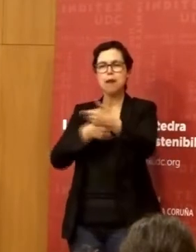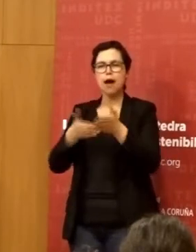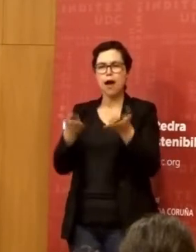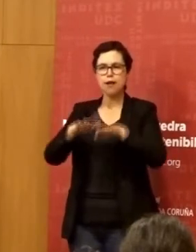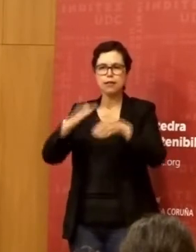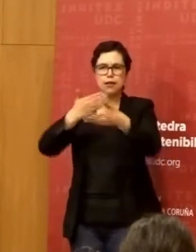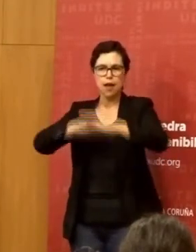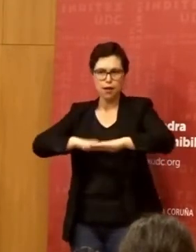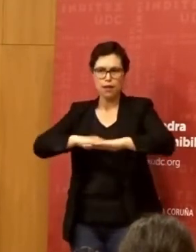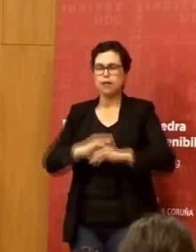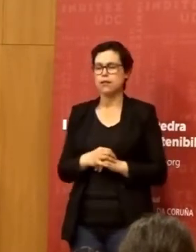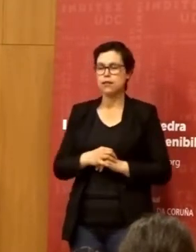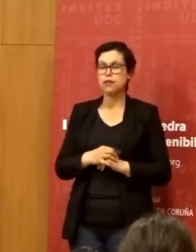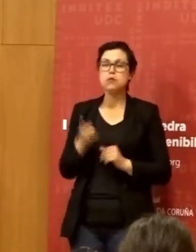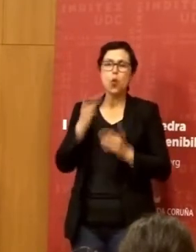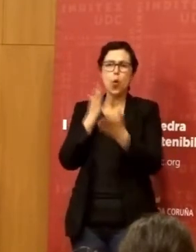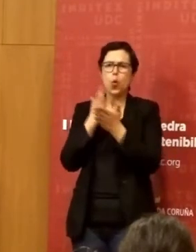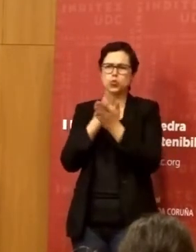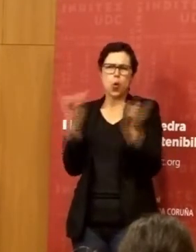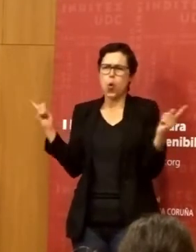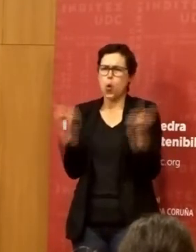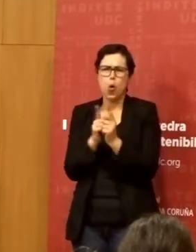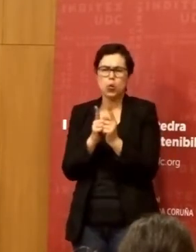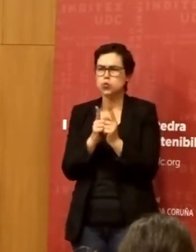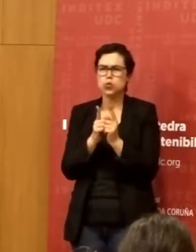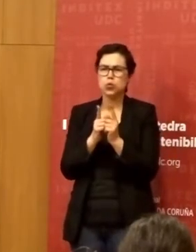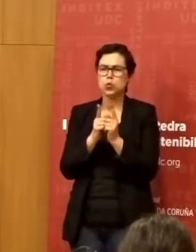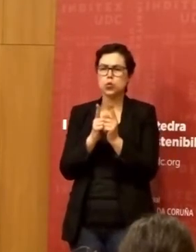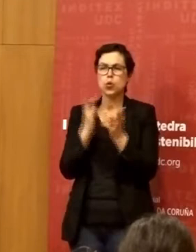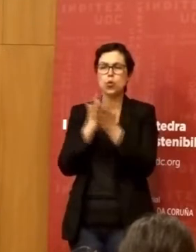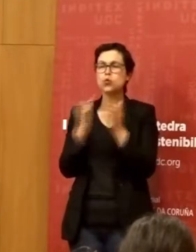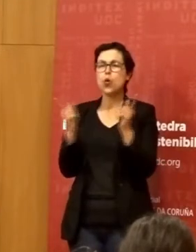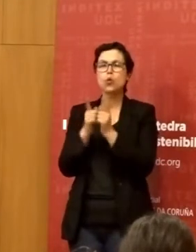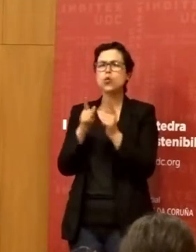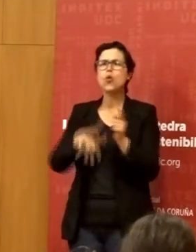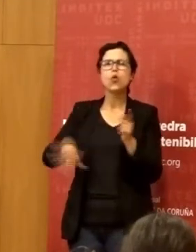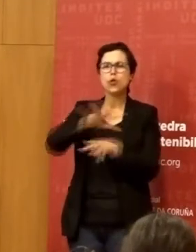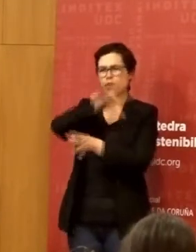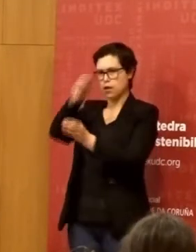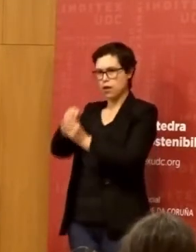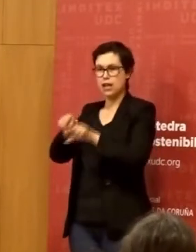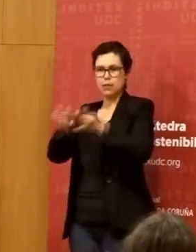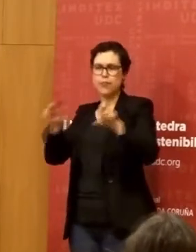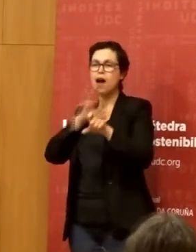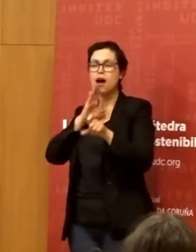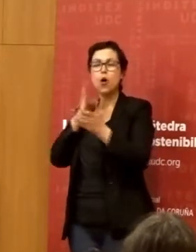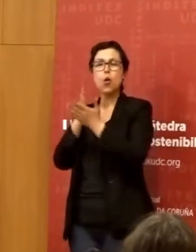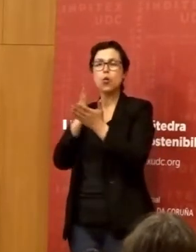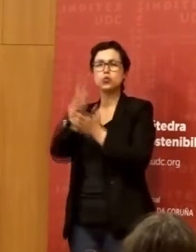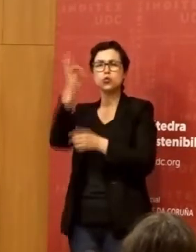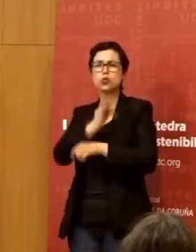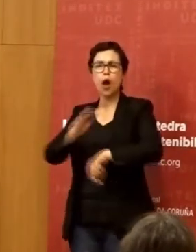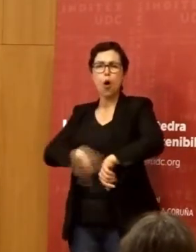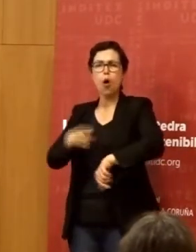inicialmente era un curso relativamente corto, se impartía en las instalaciones de Tempe, era un curso de